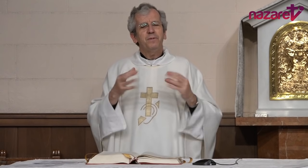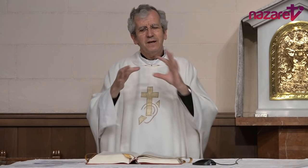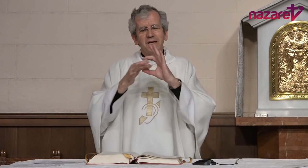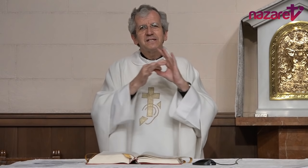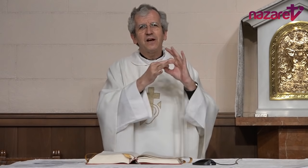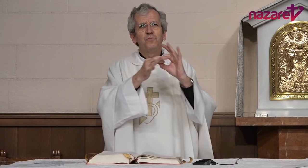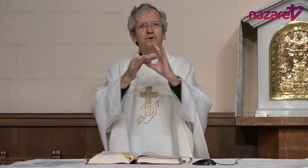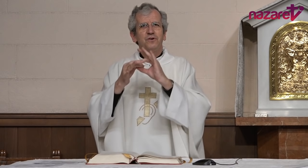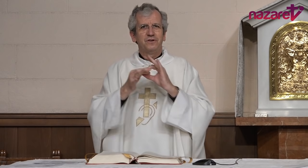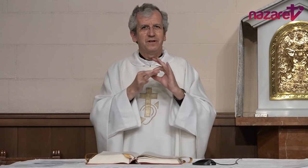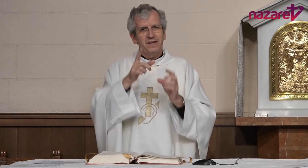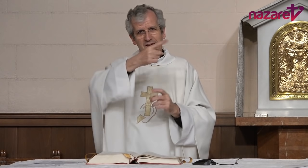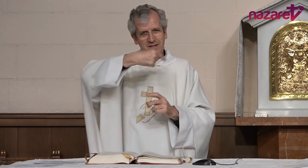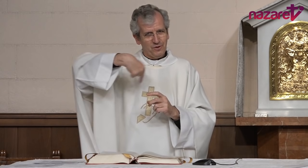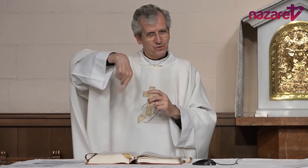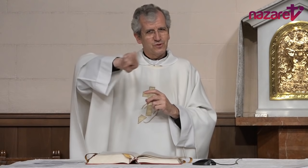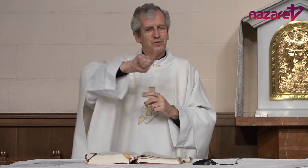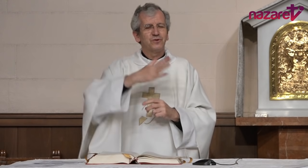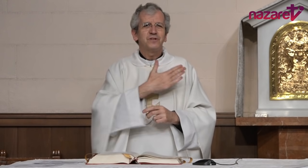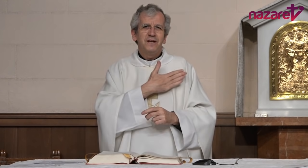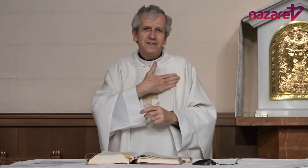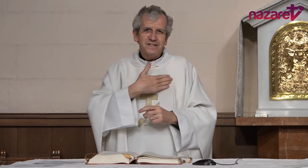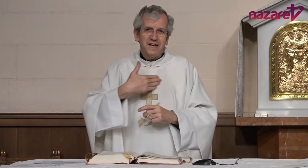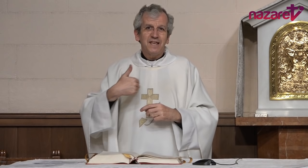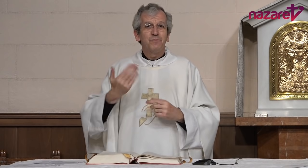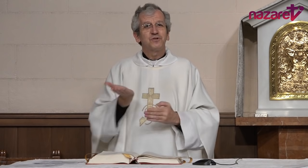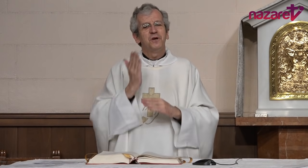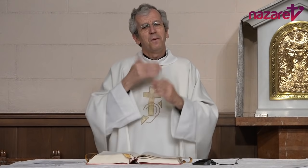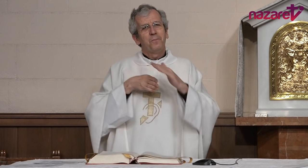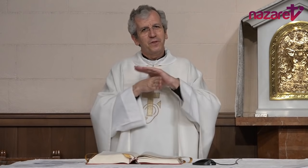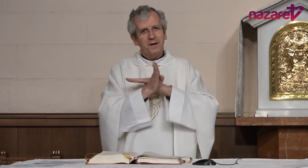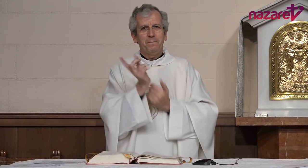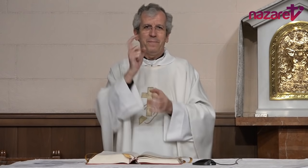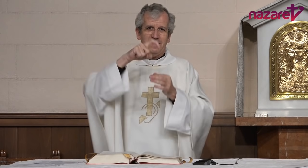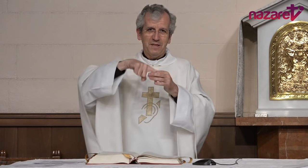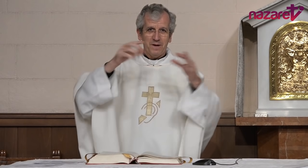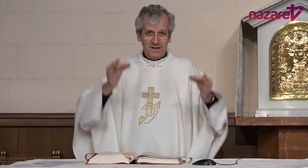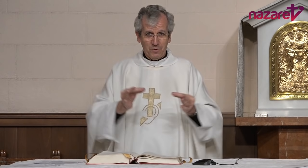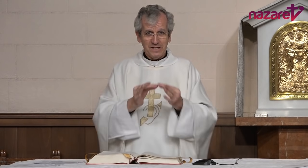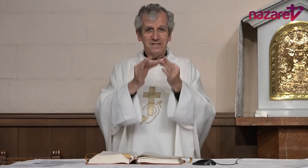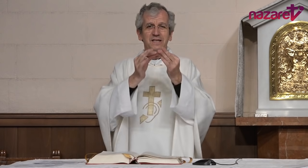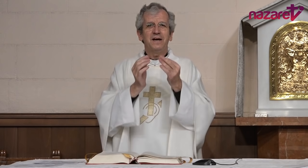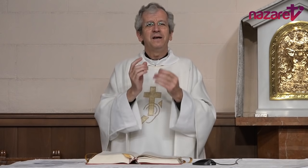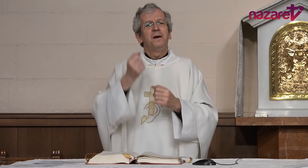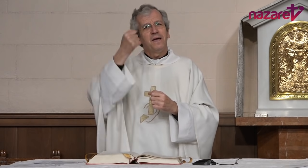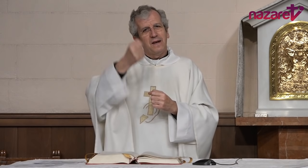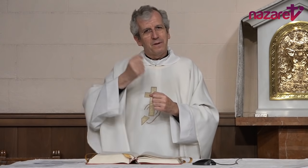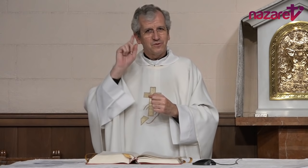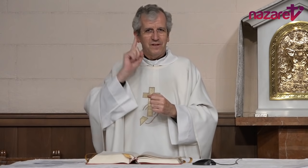vivir esa comunión entre todos nosotros. Desearíamos poder participar de la Eucaristía en la Pastoral